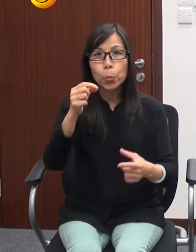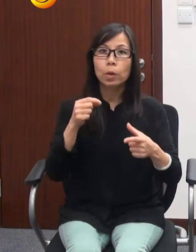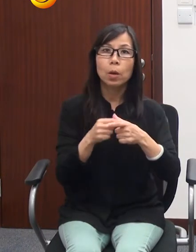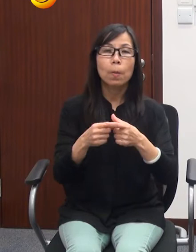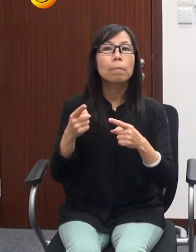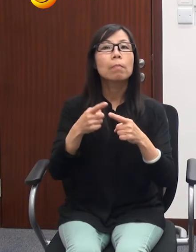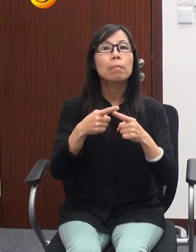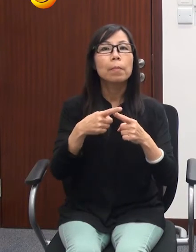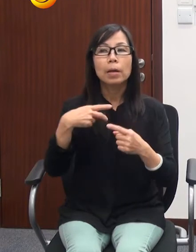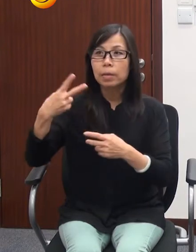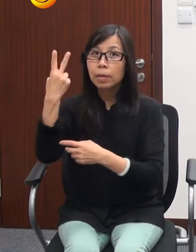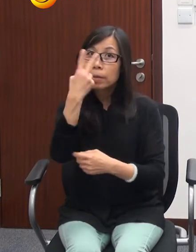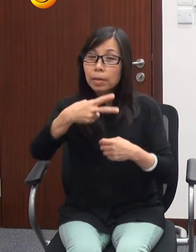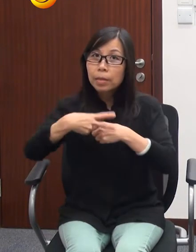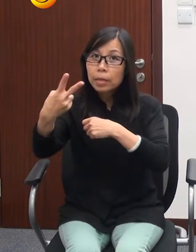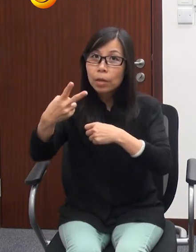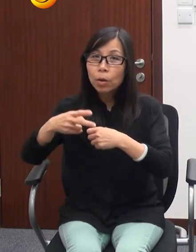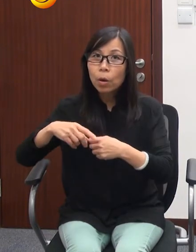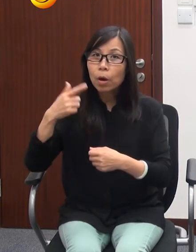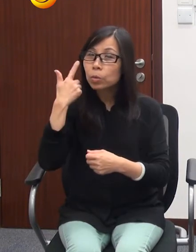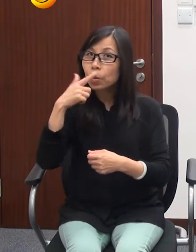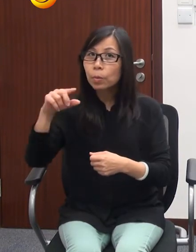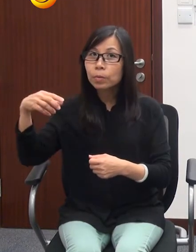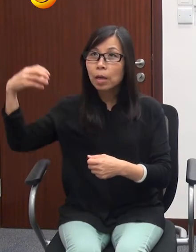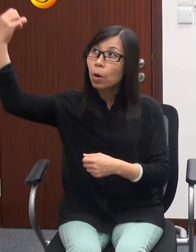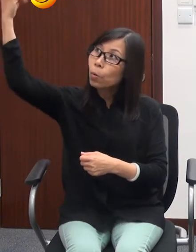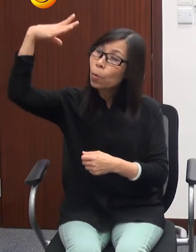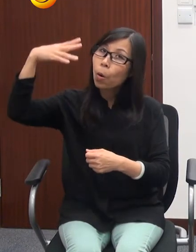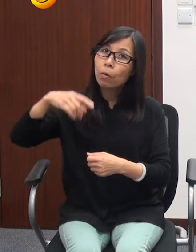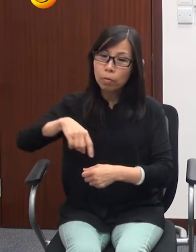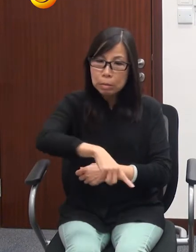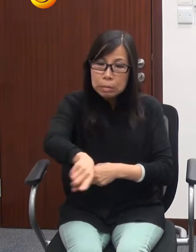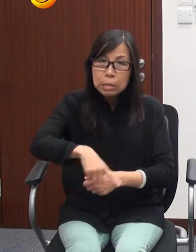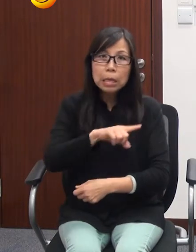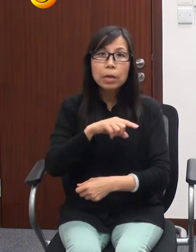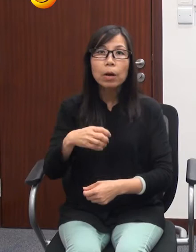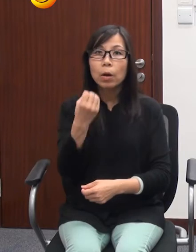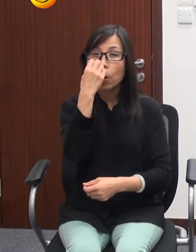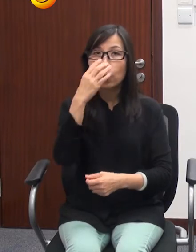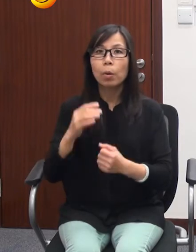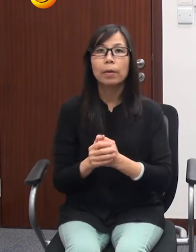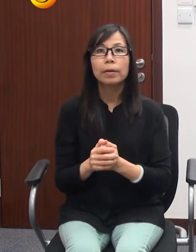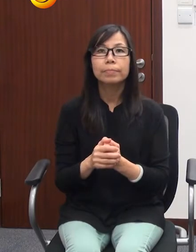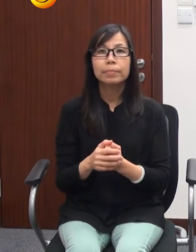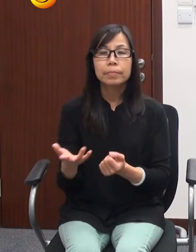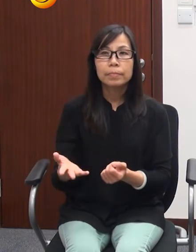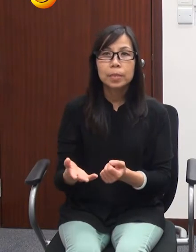復啊，唔知咁。 光復本土， 即係阿何志光我答過啦，即係同佢呢個